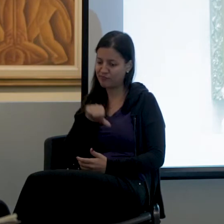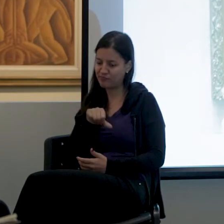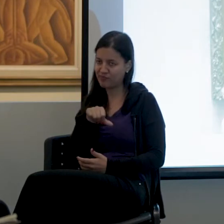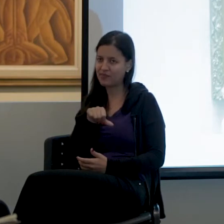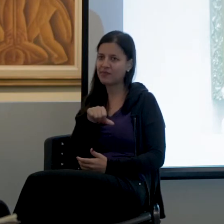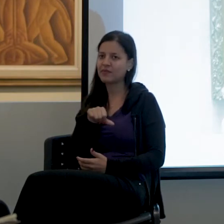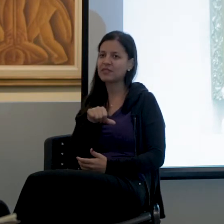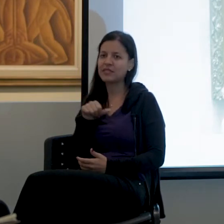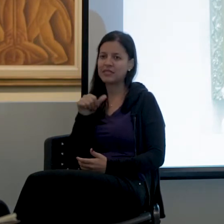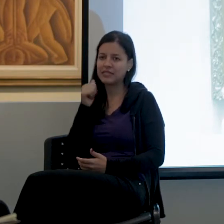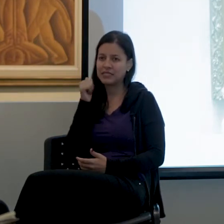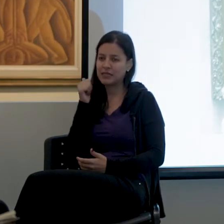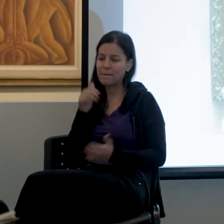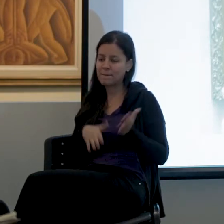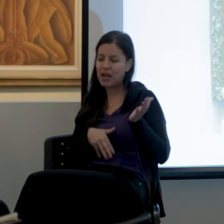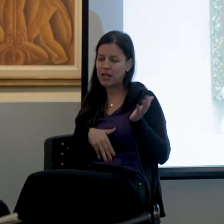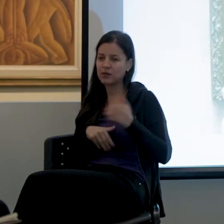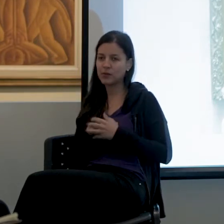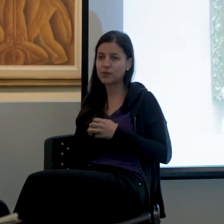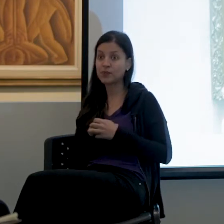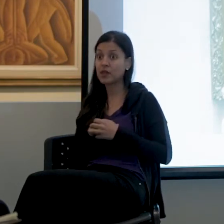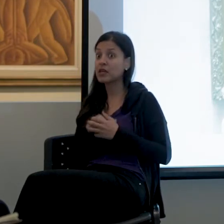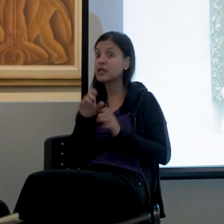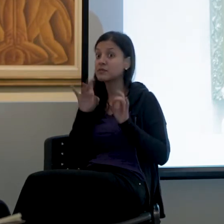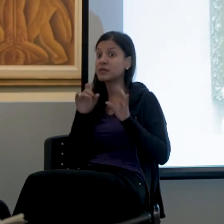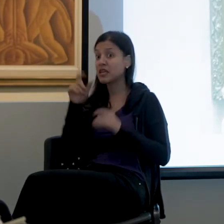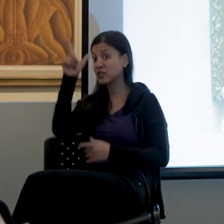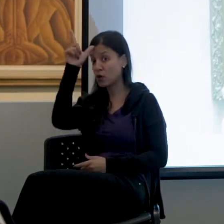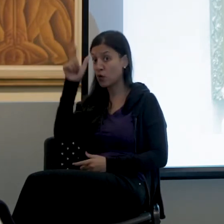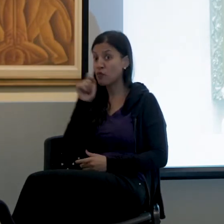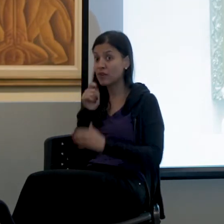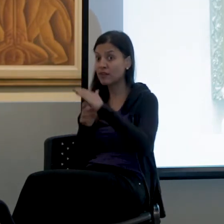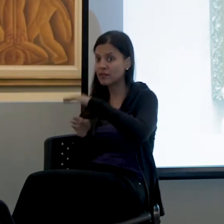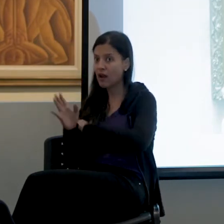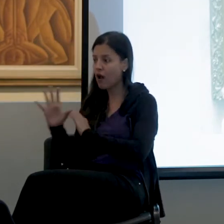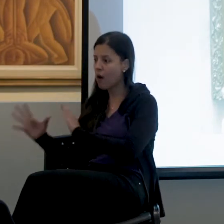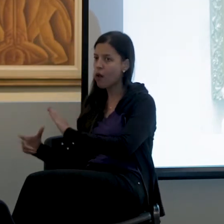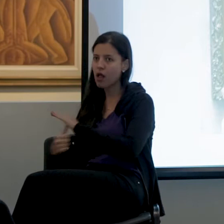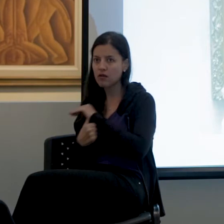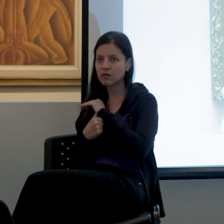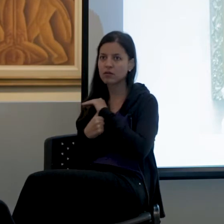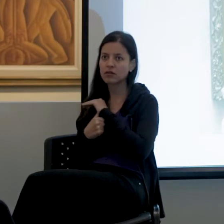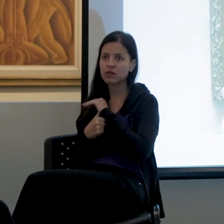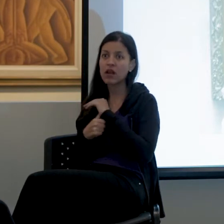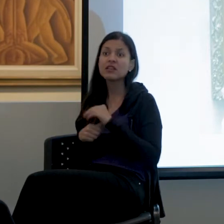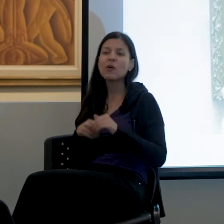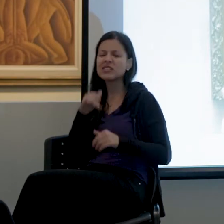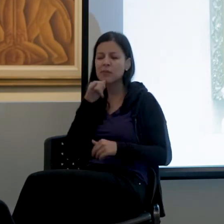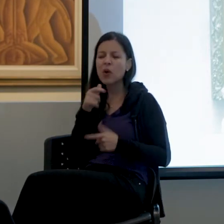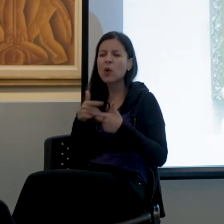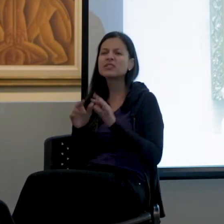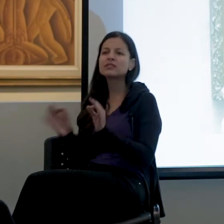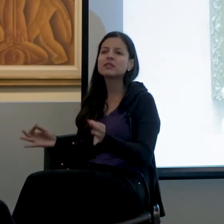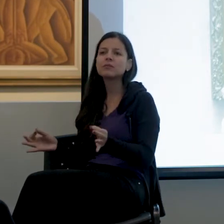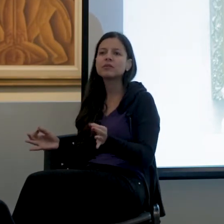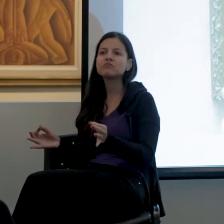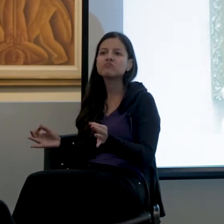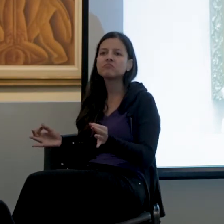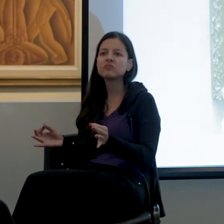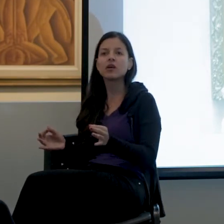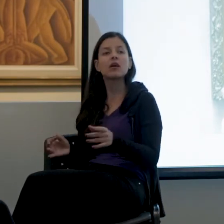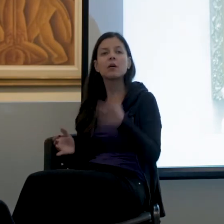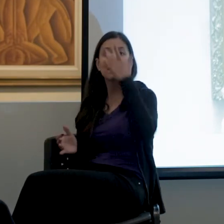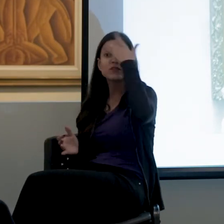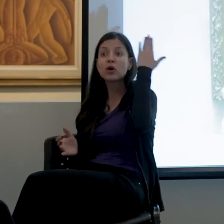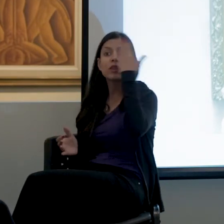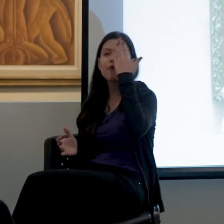Que era especialista em assaltar o Louvre. Ele roubava as coisas do Louvre, mas ele roubava aquelas coisas que ninguém dava a menor bola. E ninguém nem sabia que sumia.